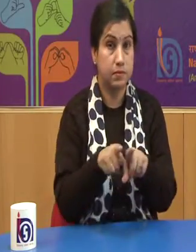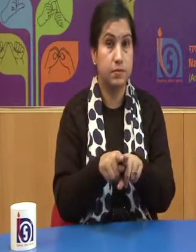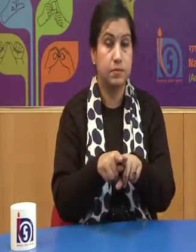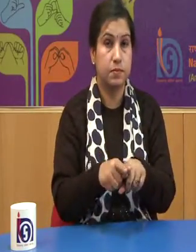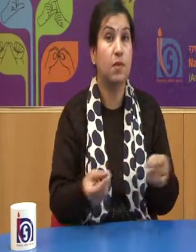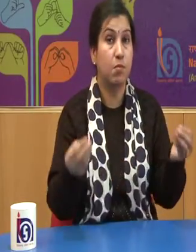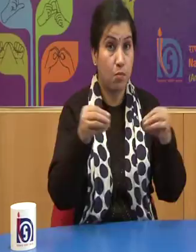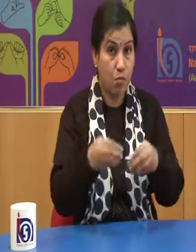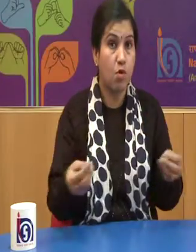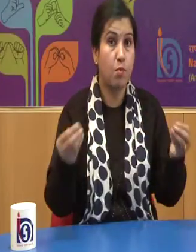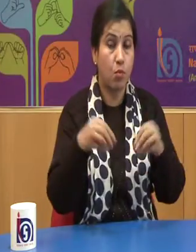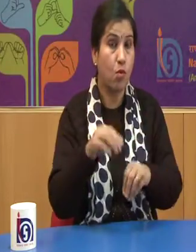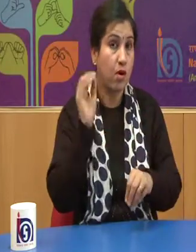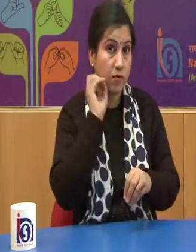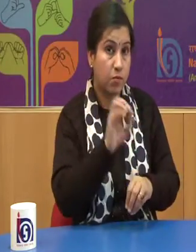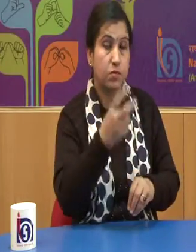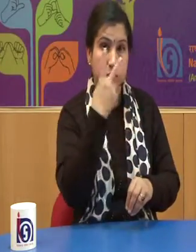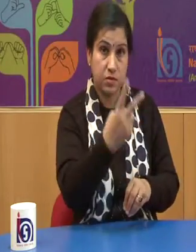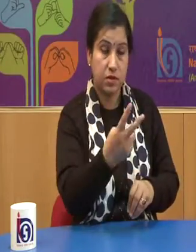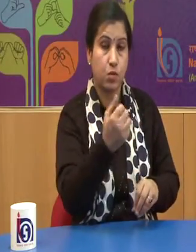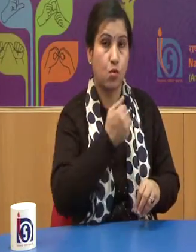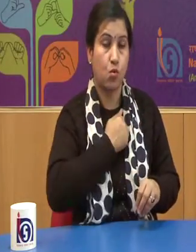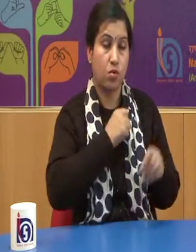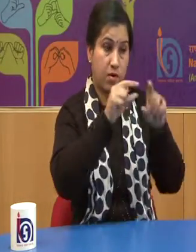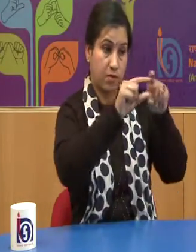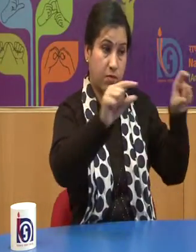Also, for more and more information, you can visit our website.